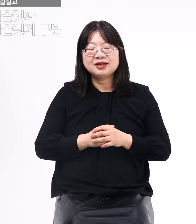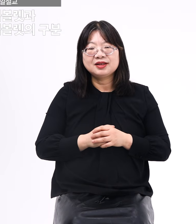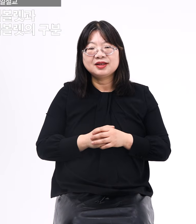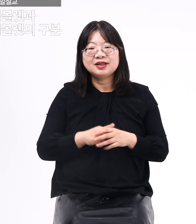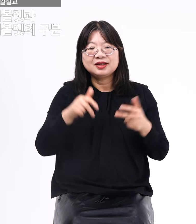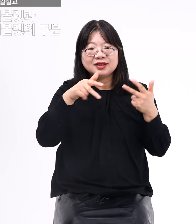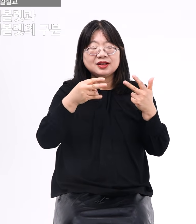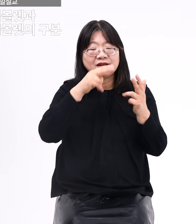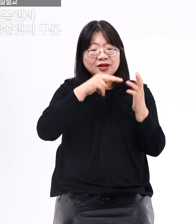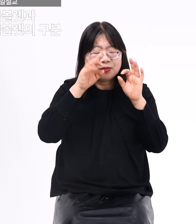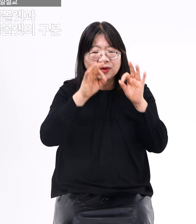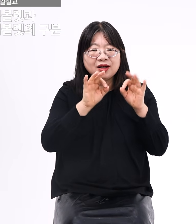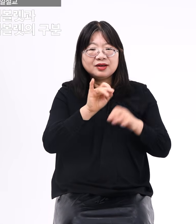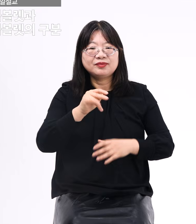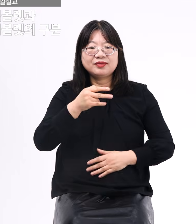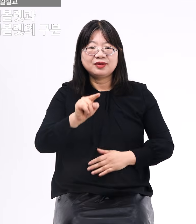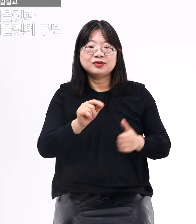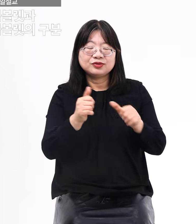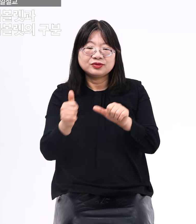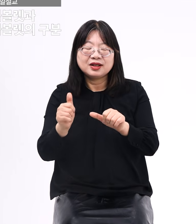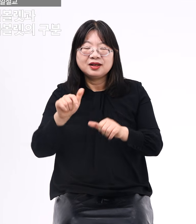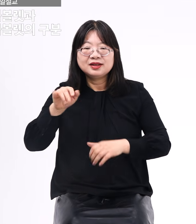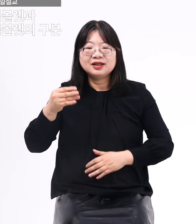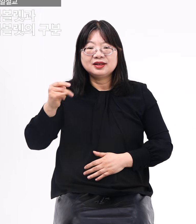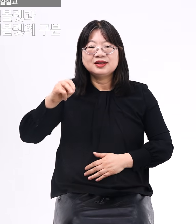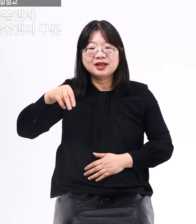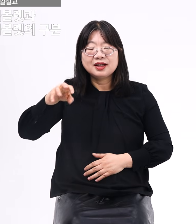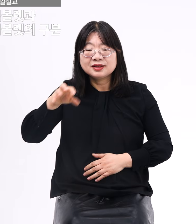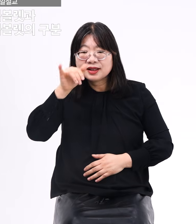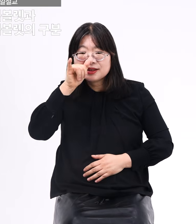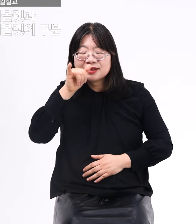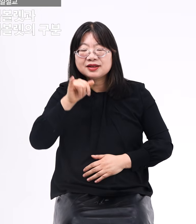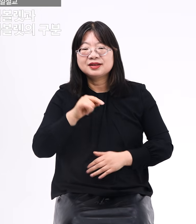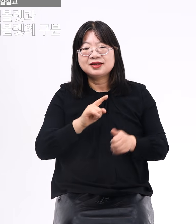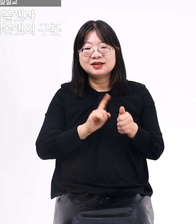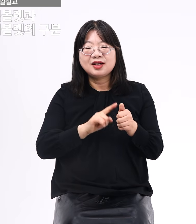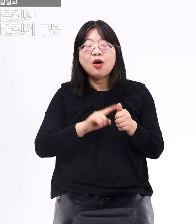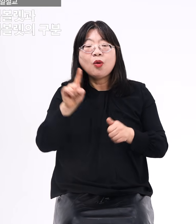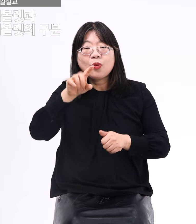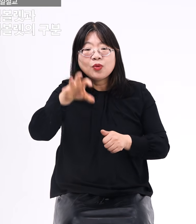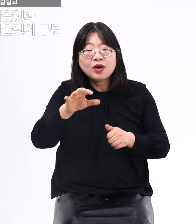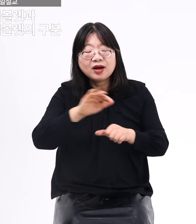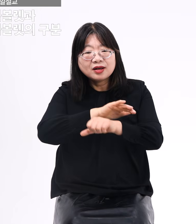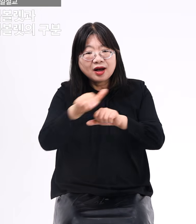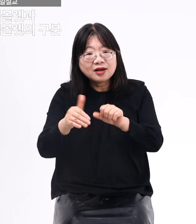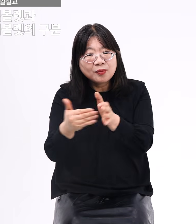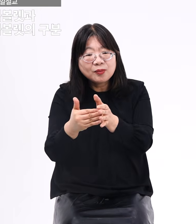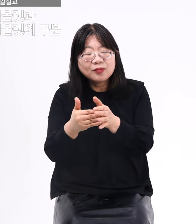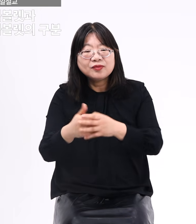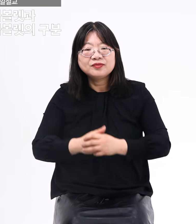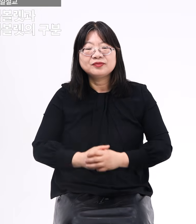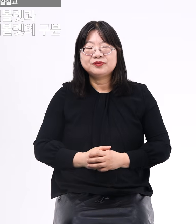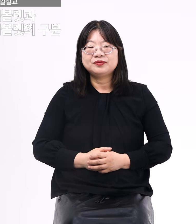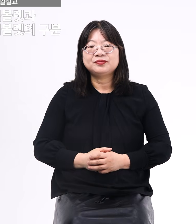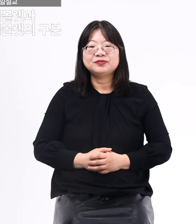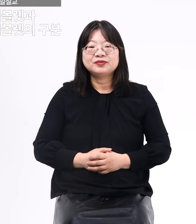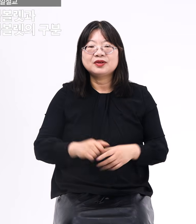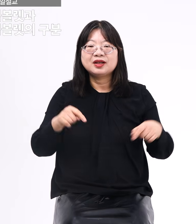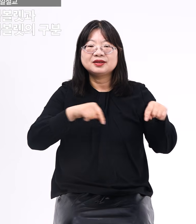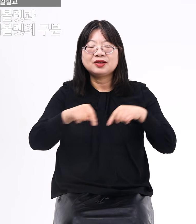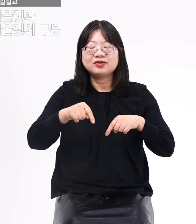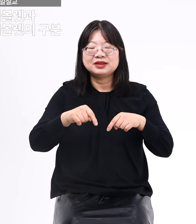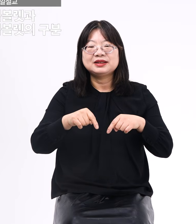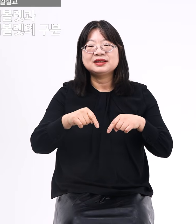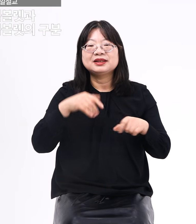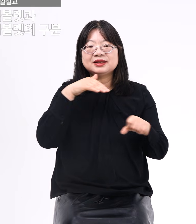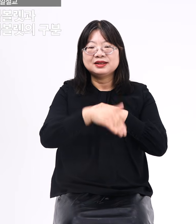7절을 보시면 입다가 죽음에 길르앗에 있는 그의 어디에 장사되죠? 이건 정치적인